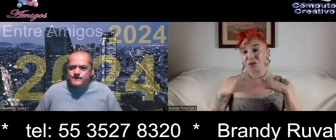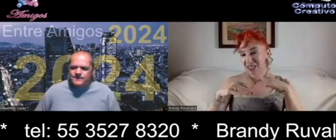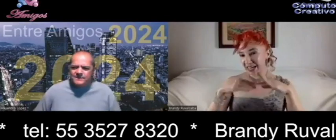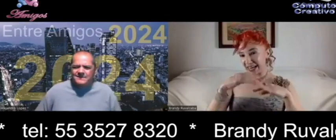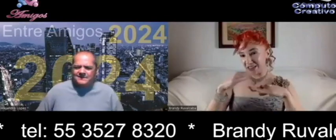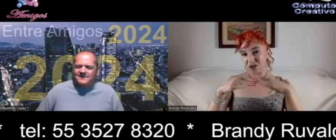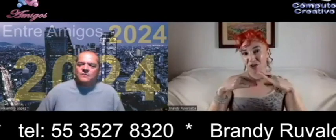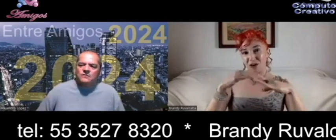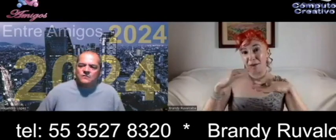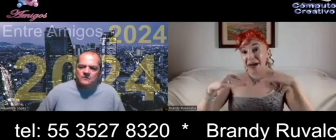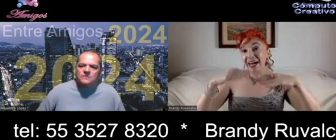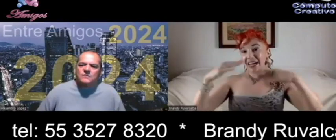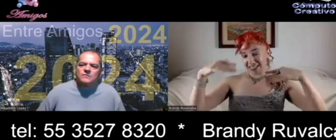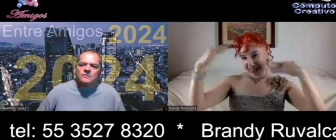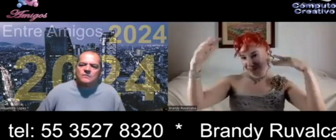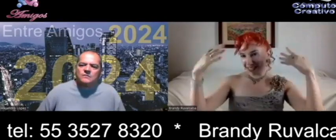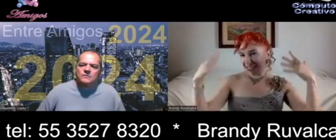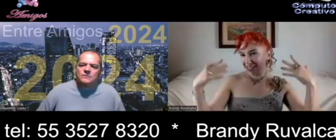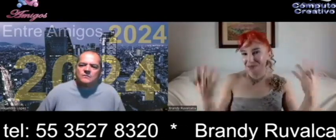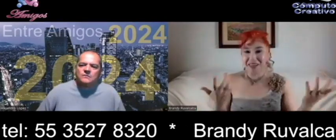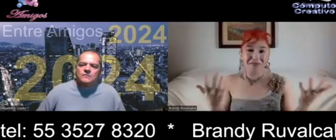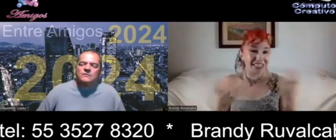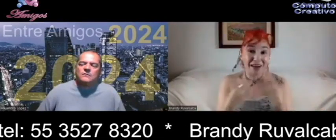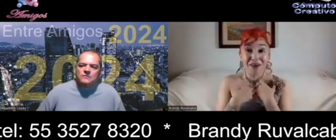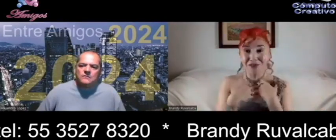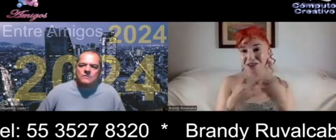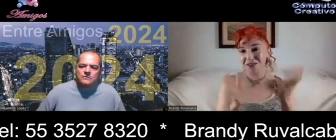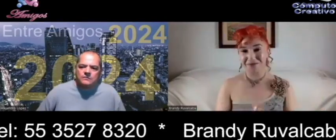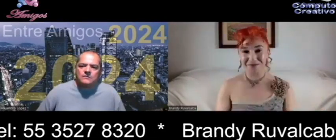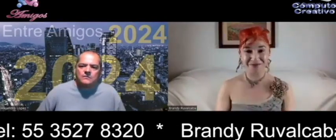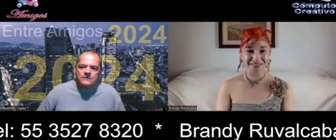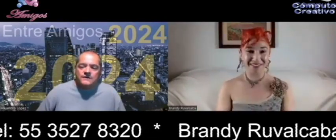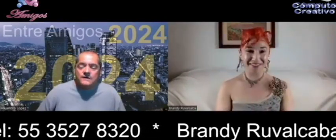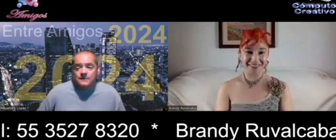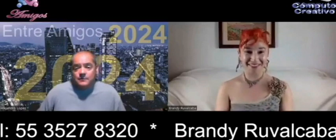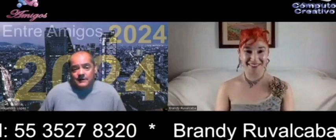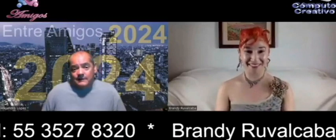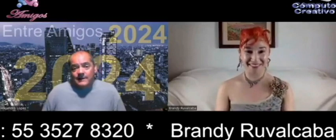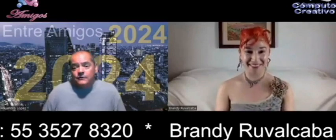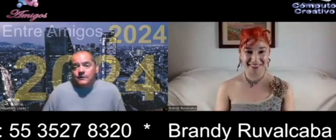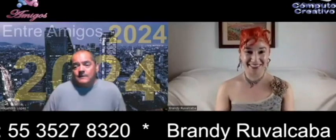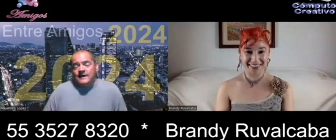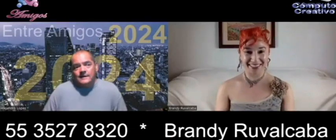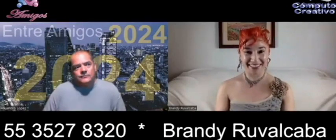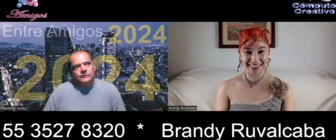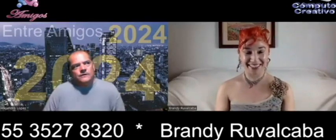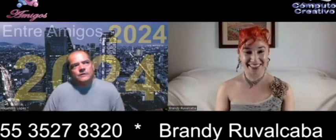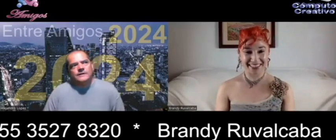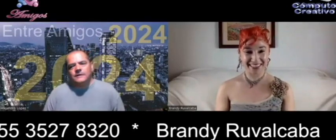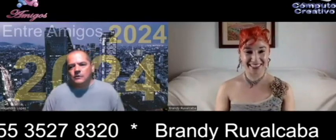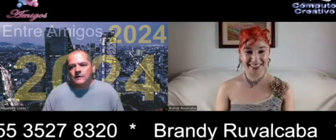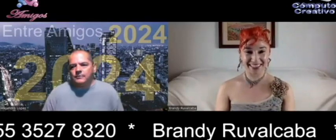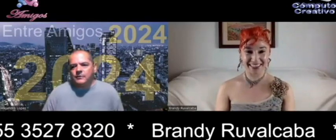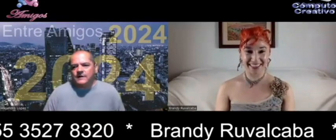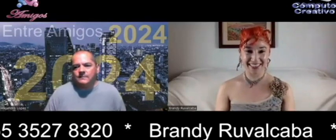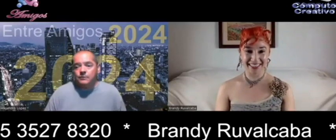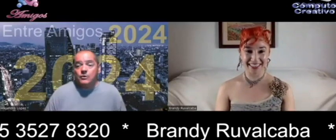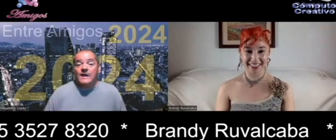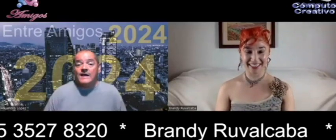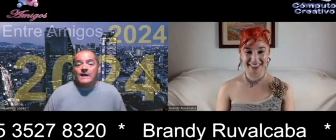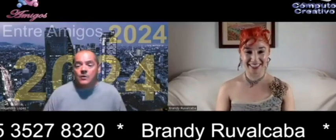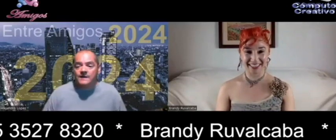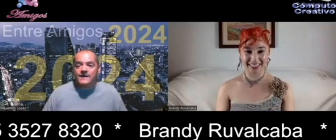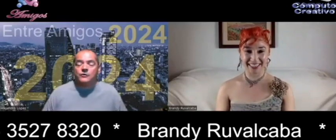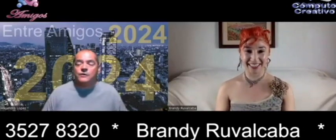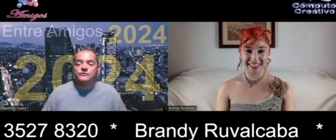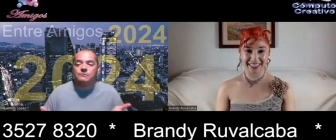me fui integrando como a más lenguas de señas porque pues ya me gustó. Sí, porque hablando de bailes, yo tengo entendido que, por ejemplo,